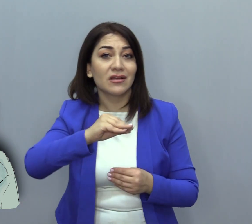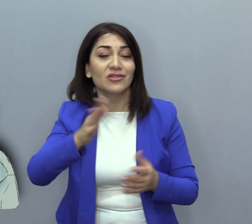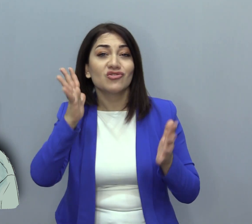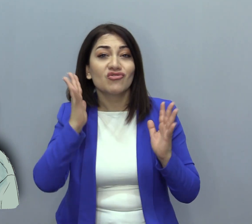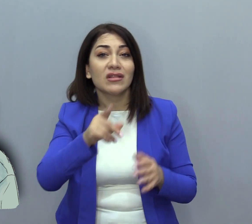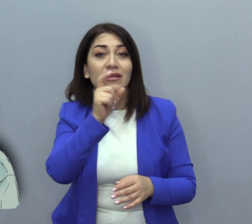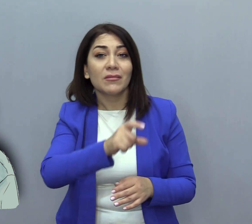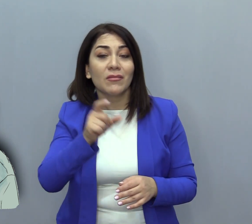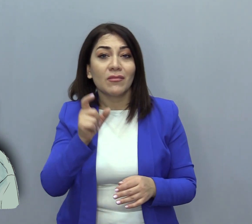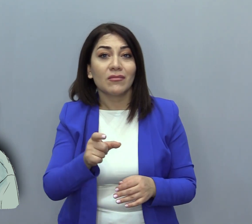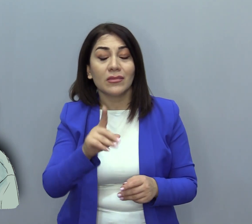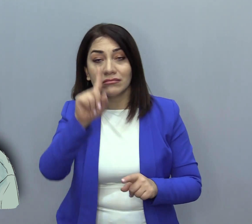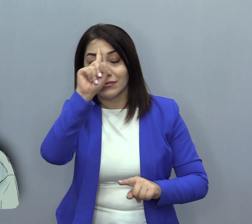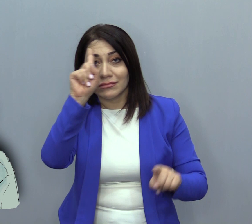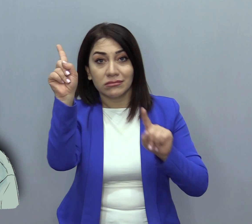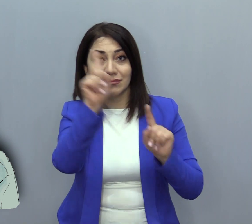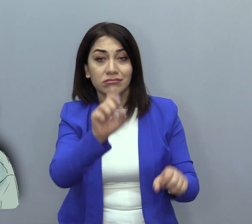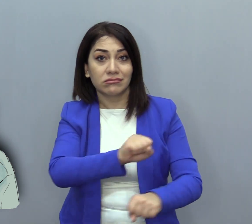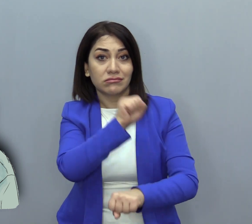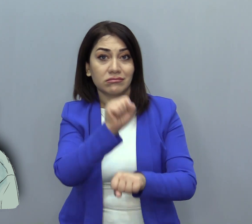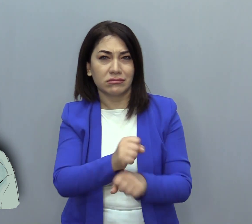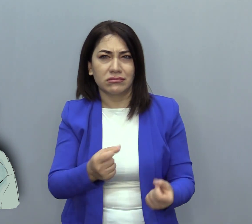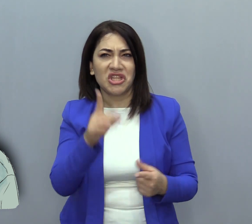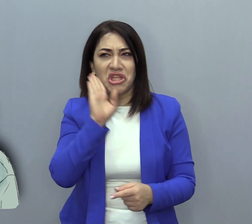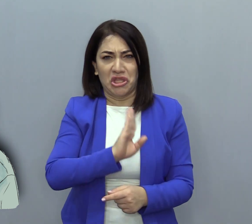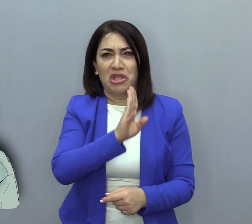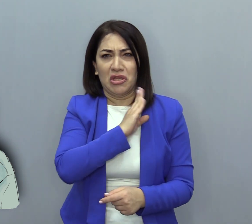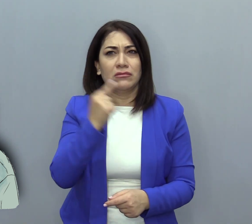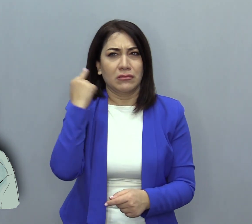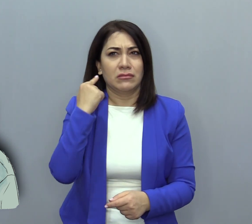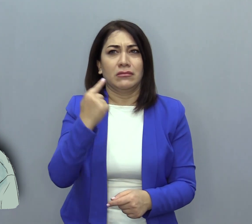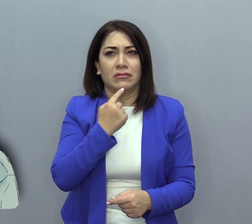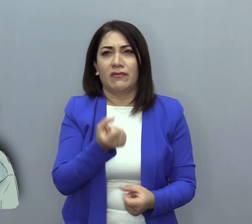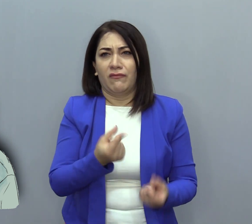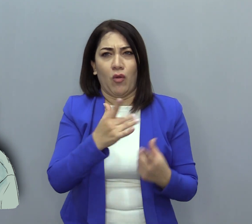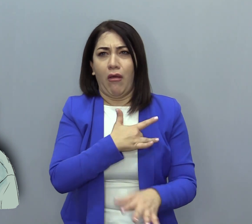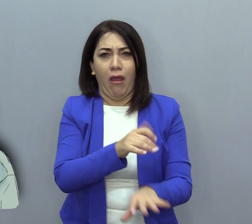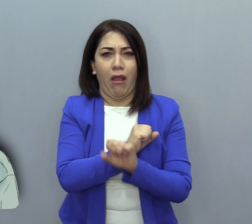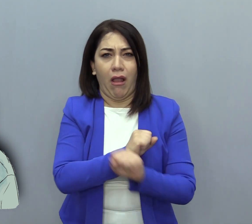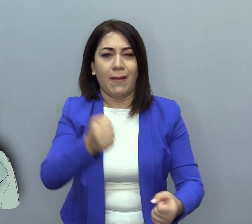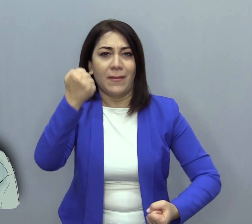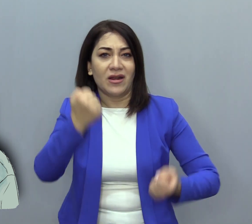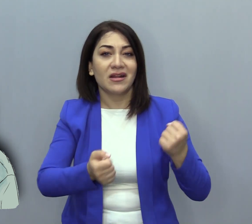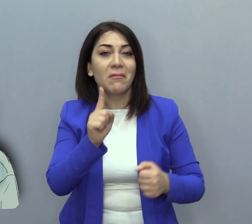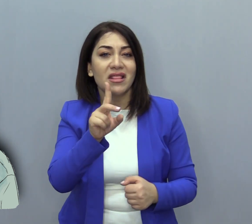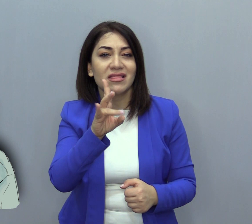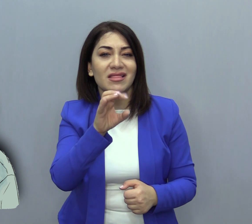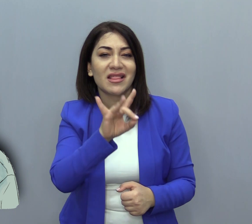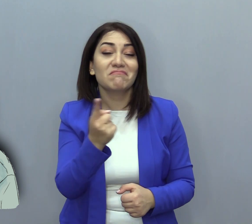ապշահար էին, ինչպես էր կինը այն էլ չլսող, հանդգնել ոթա չու դարնալ, բայց նելին միայն կմդի ծաղով էր